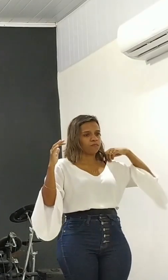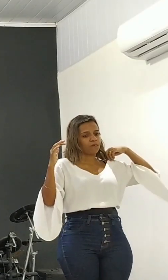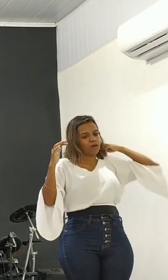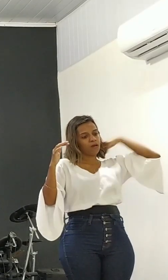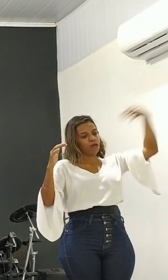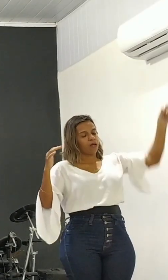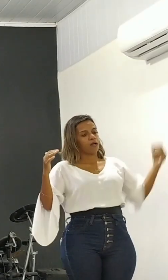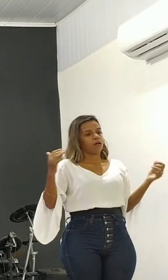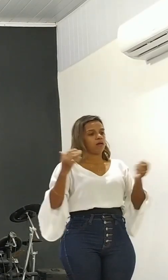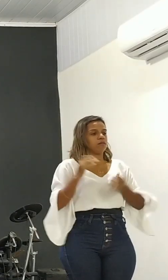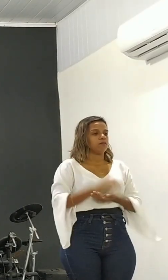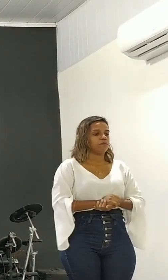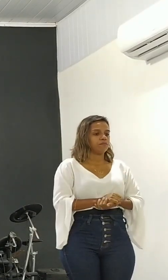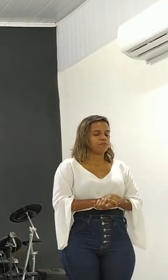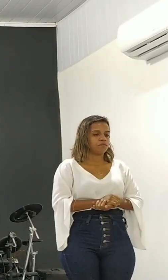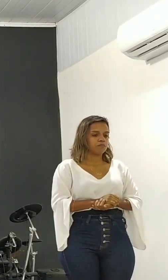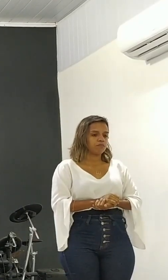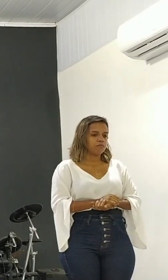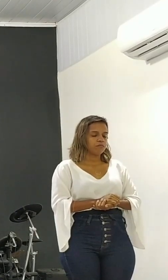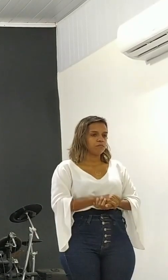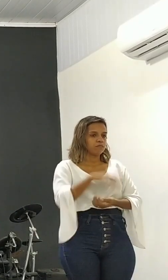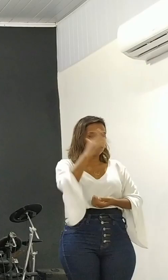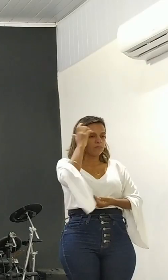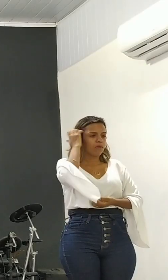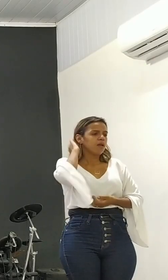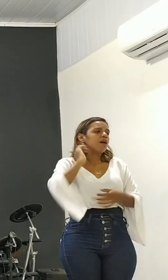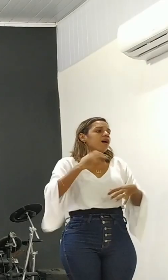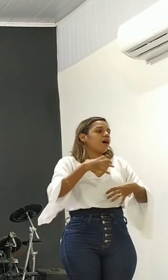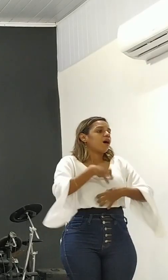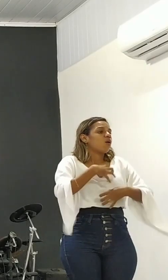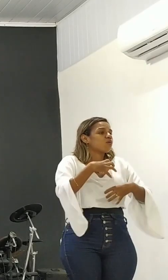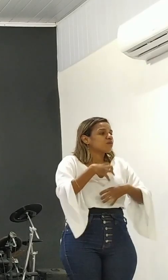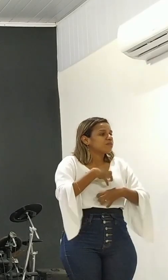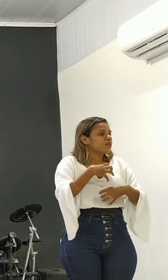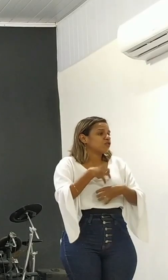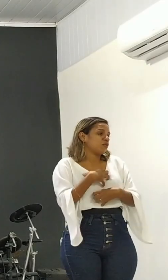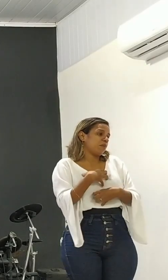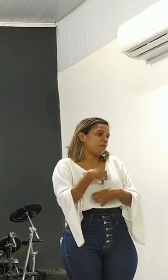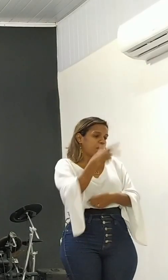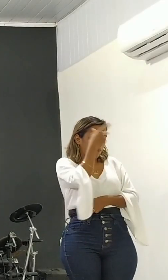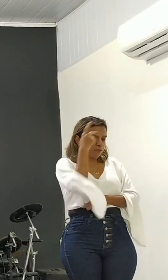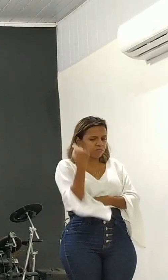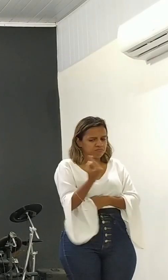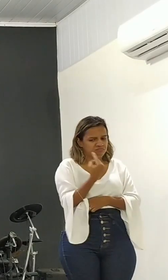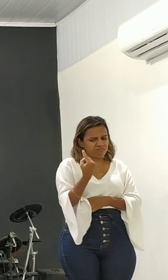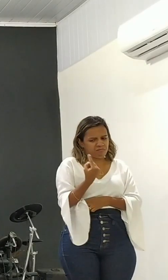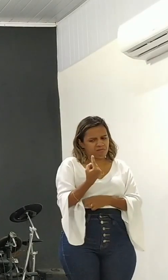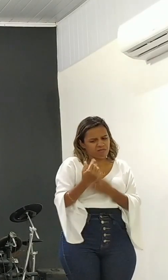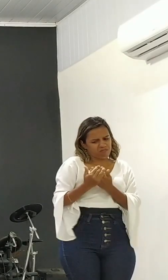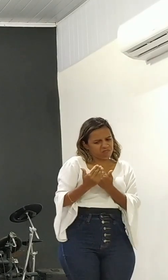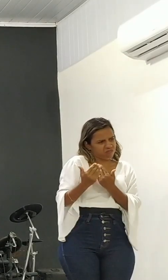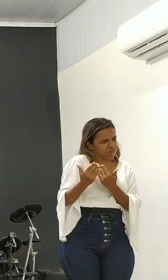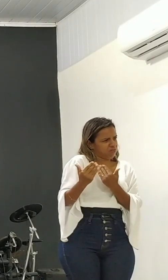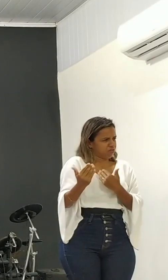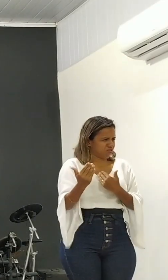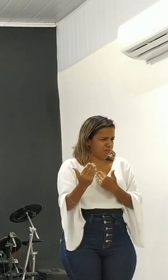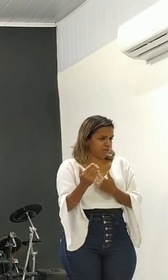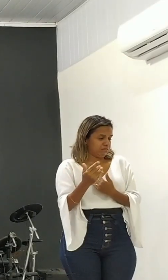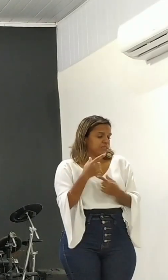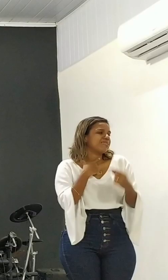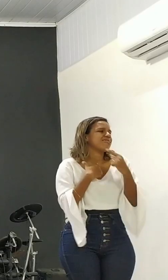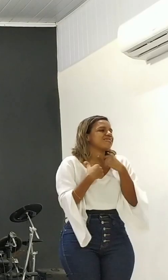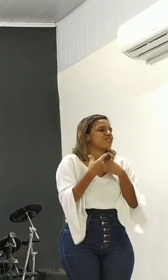As pessoas no meio da solidão há um sentimento de que não quer ficar perto de ninguém. As pessoas